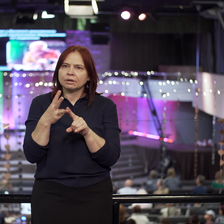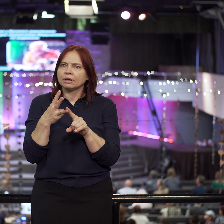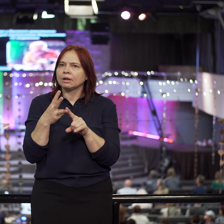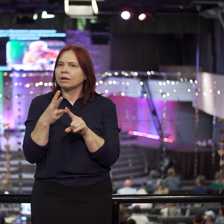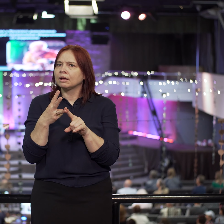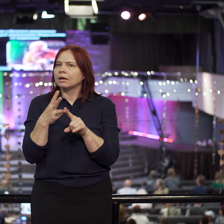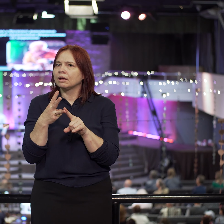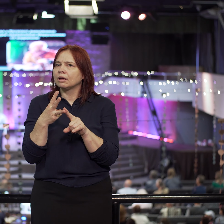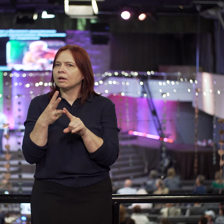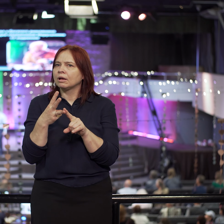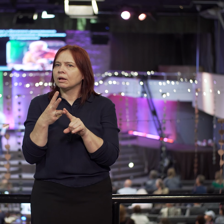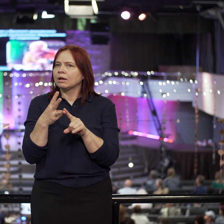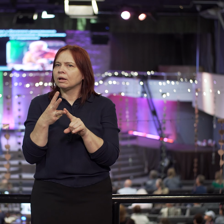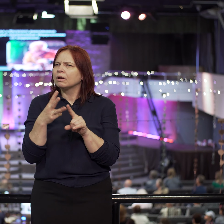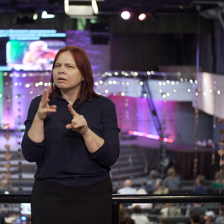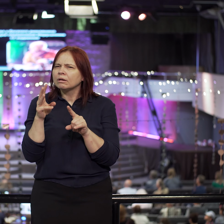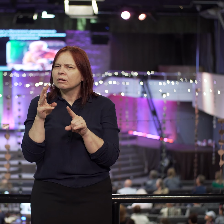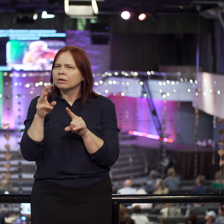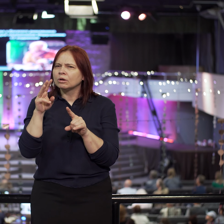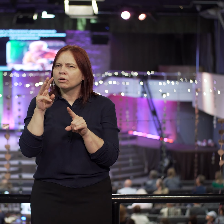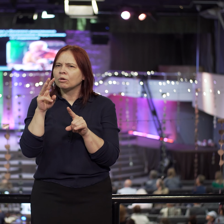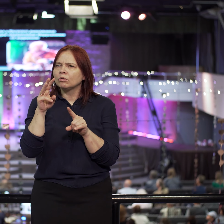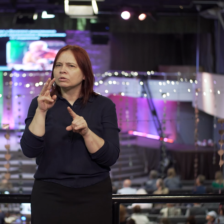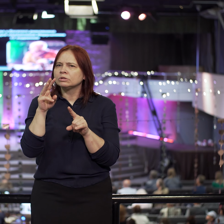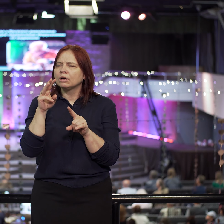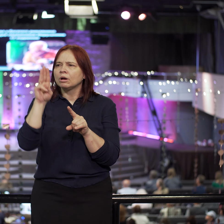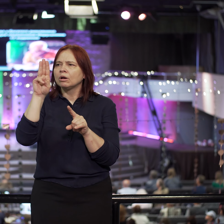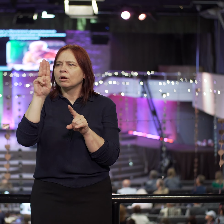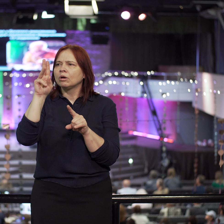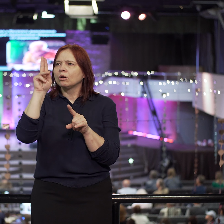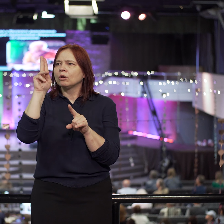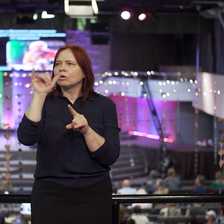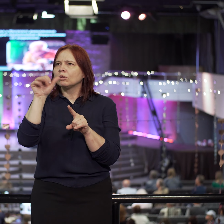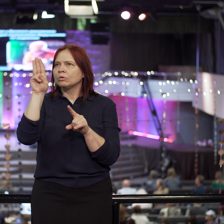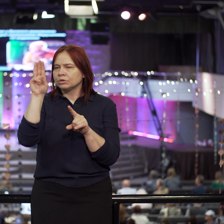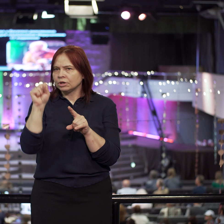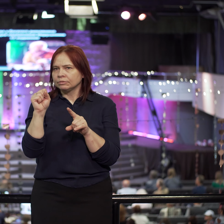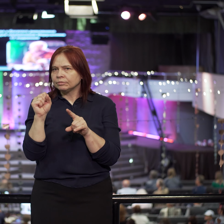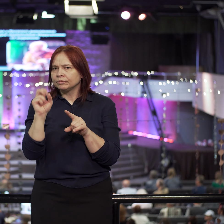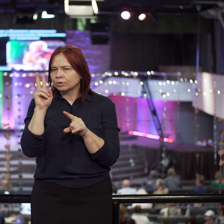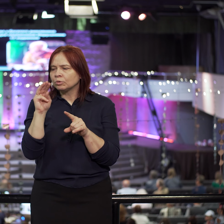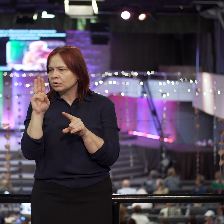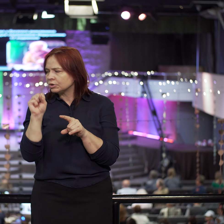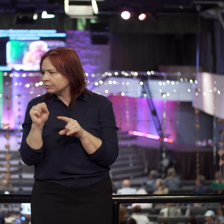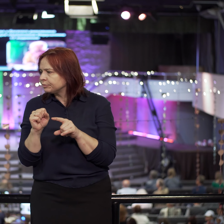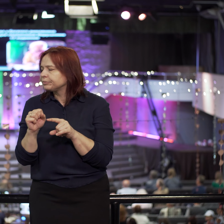Рош Хашана? Скорее всего, да. Новый год, да? По-другому. Три раза